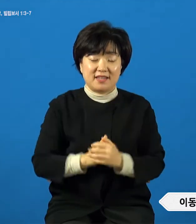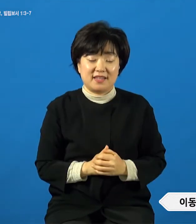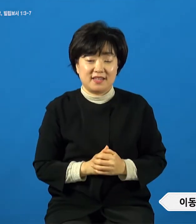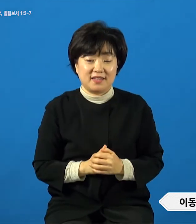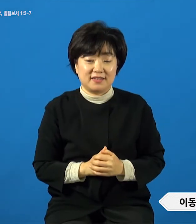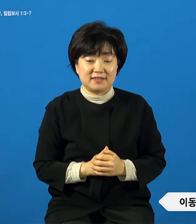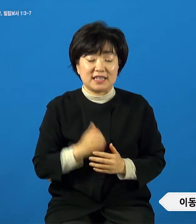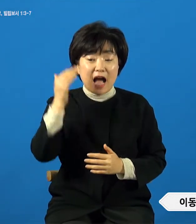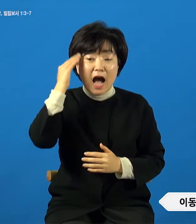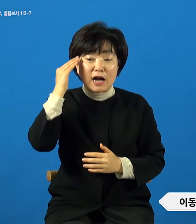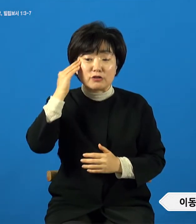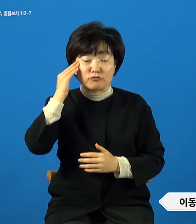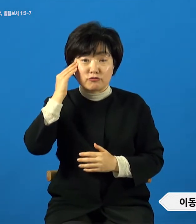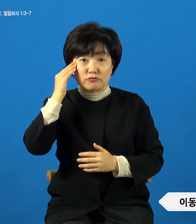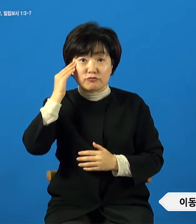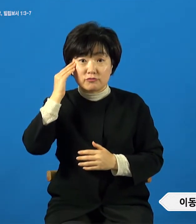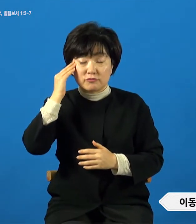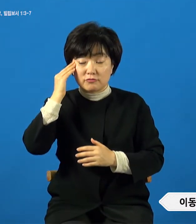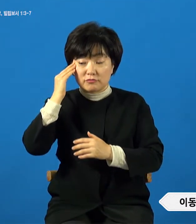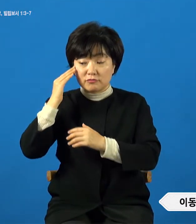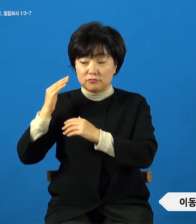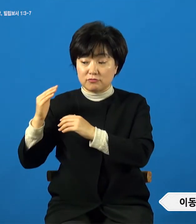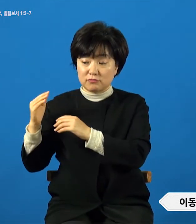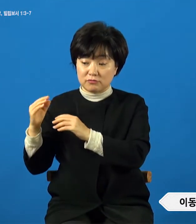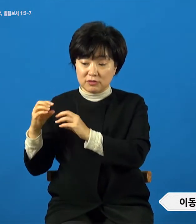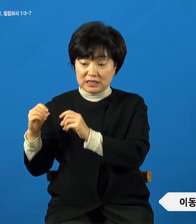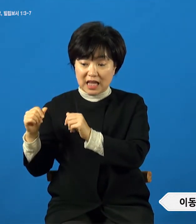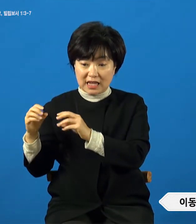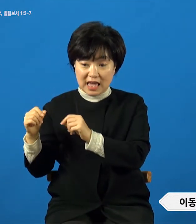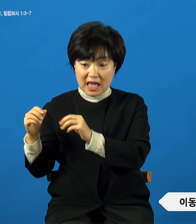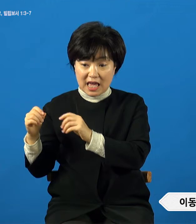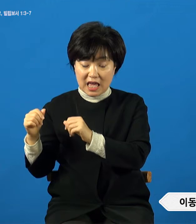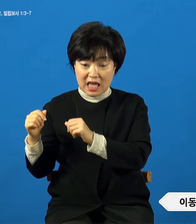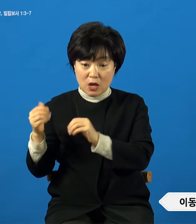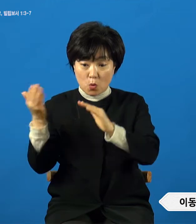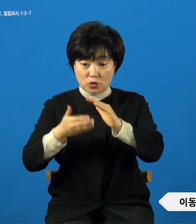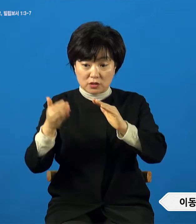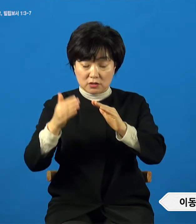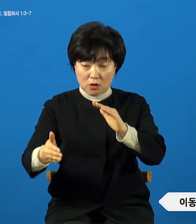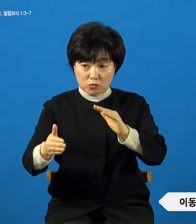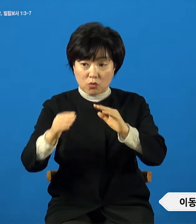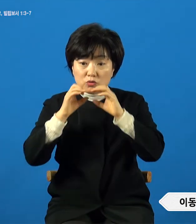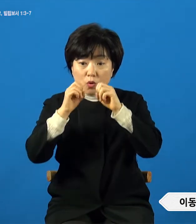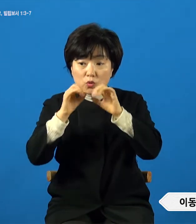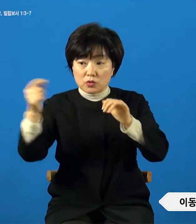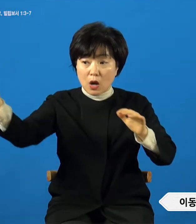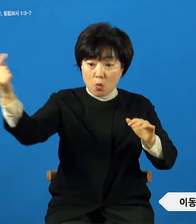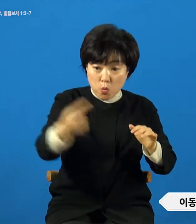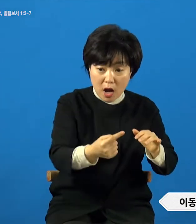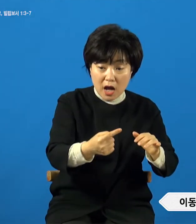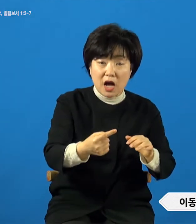한국 땅에 도착한 최초의 공식적인 선교사는 여러분이 잘 아시는 것처럼 아펜셀러와 언더우드죠.